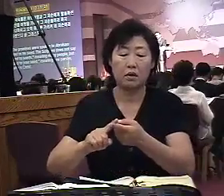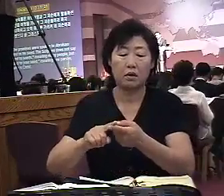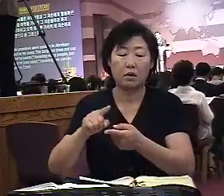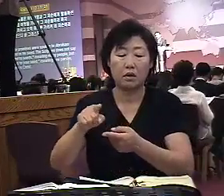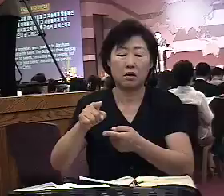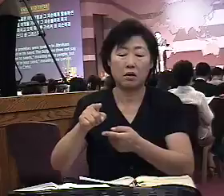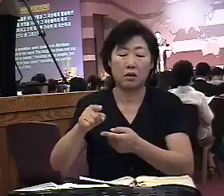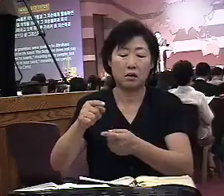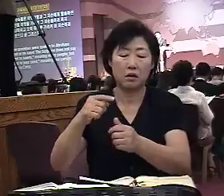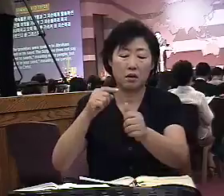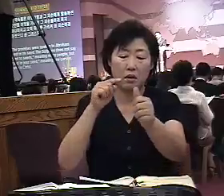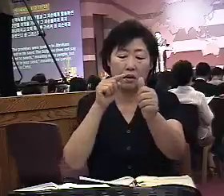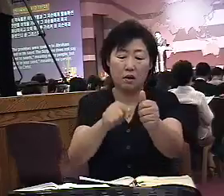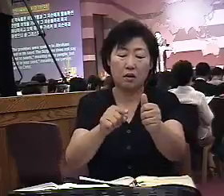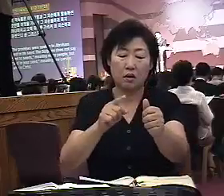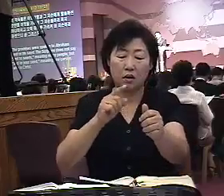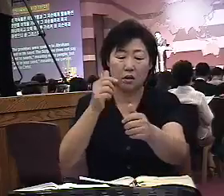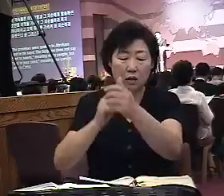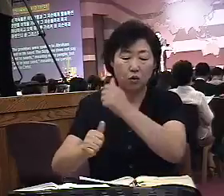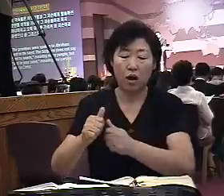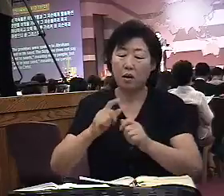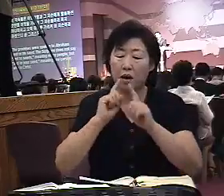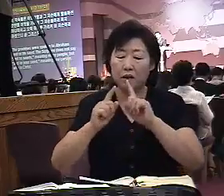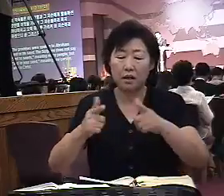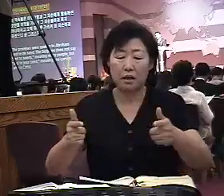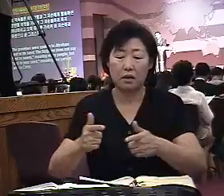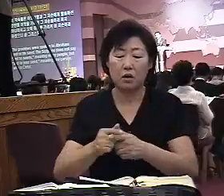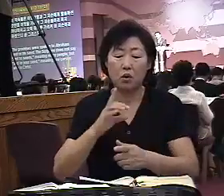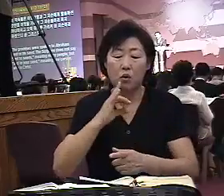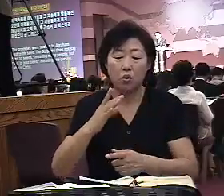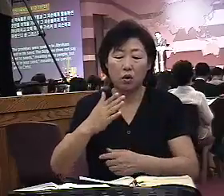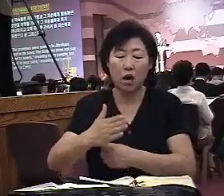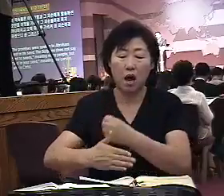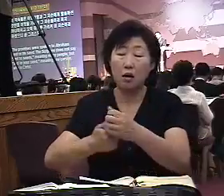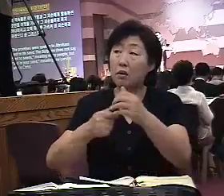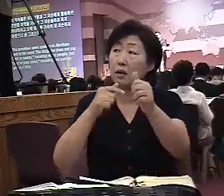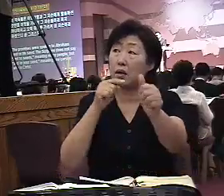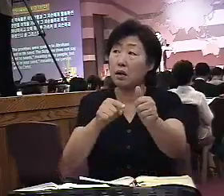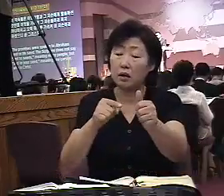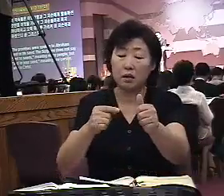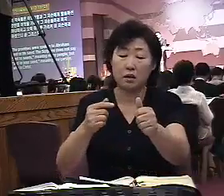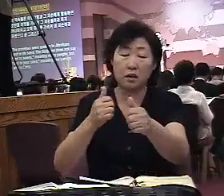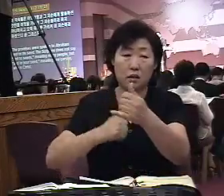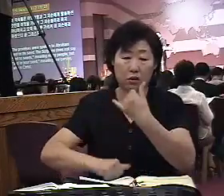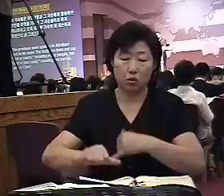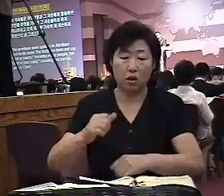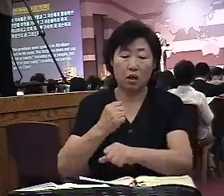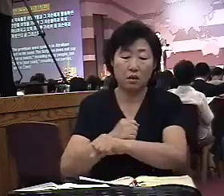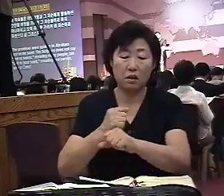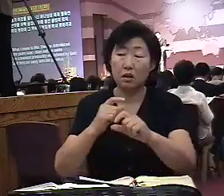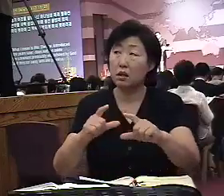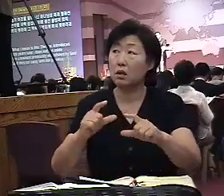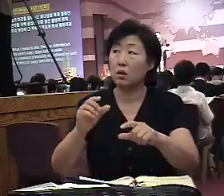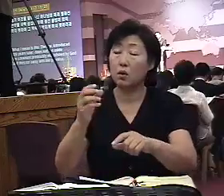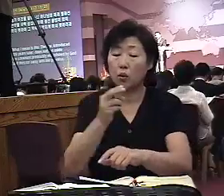여럿을 가리켜 그 자손들이라 하지 아니하시고 오직 하나를 가리켜 내 자손이라 하셨으니